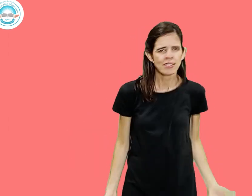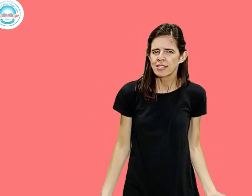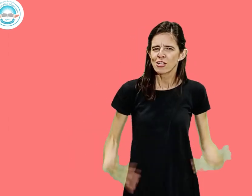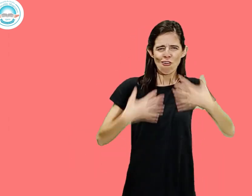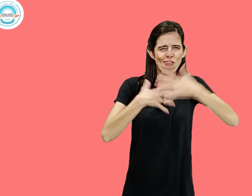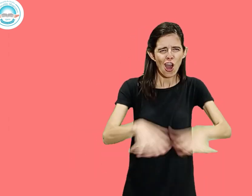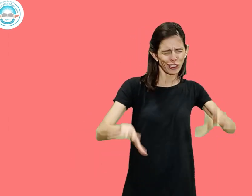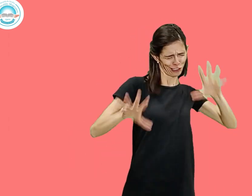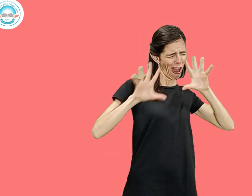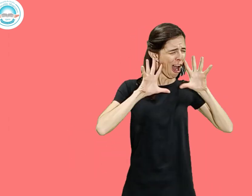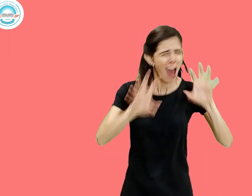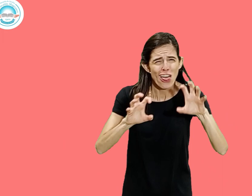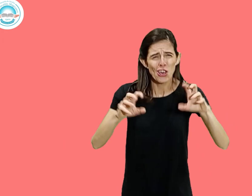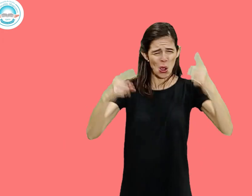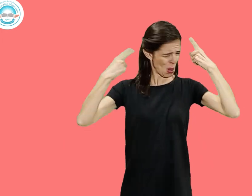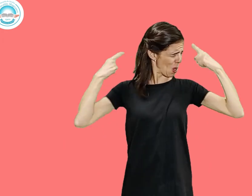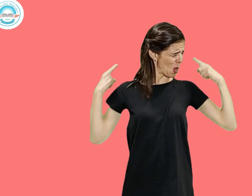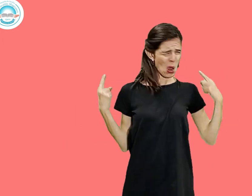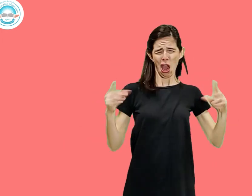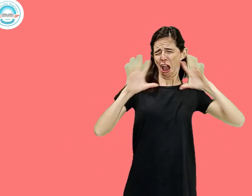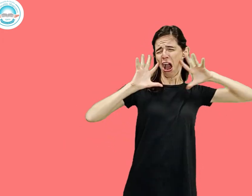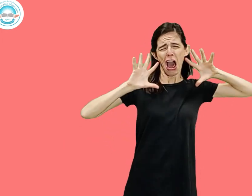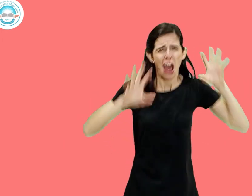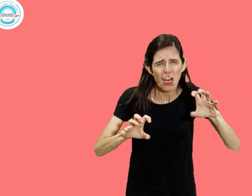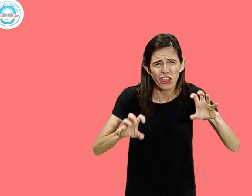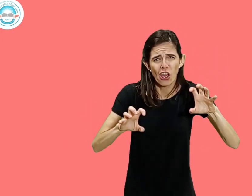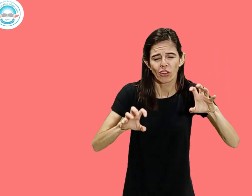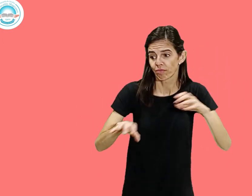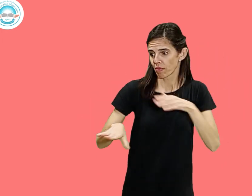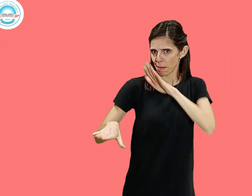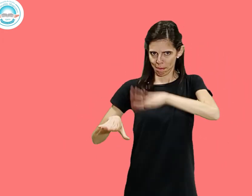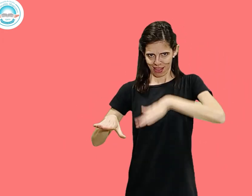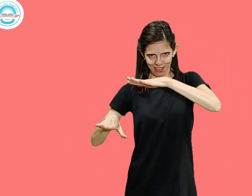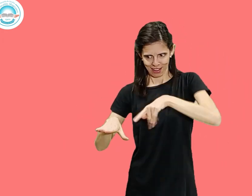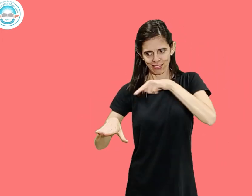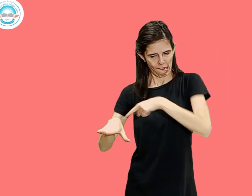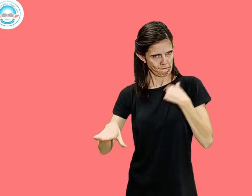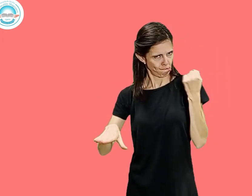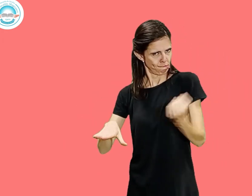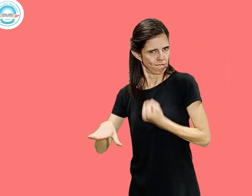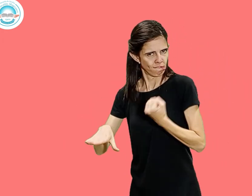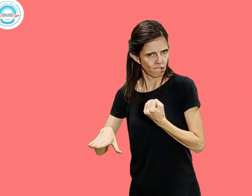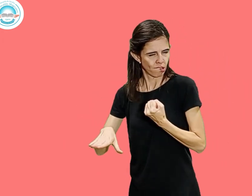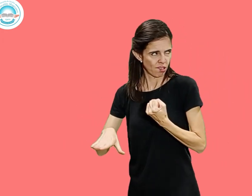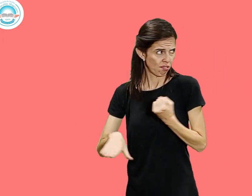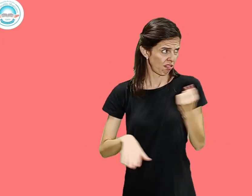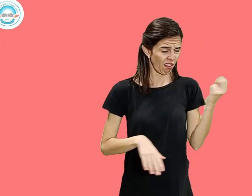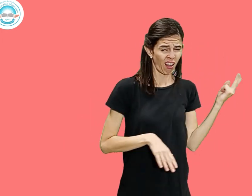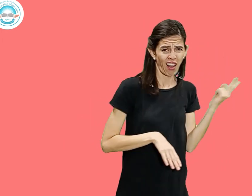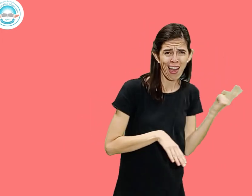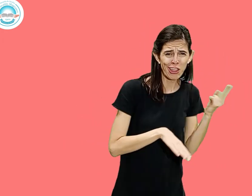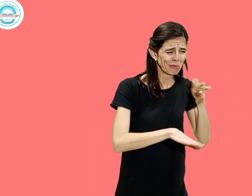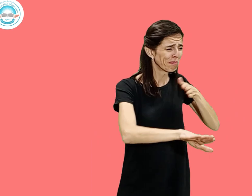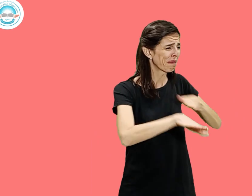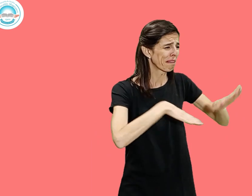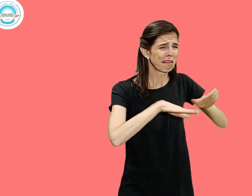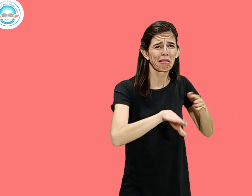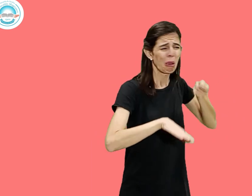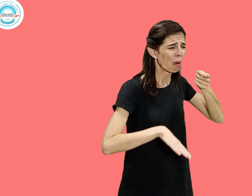rulos odio el rosa odio mis rulos y odio que me quieran comprar patines en vez de una